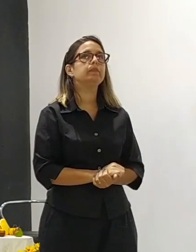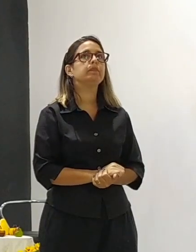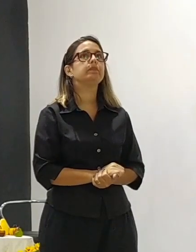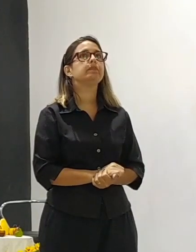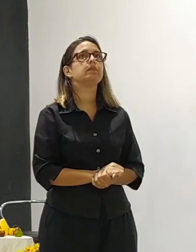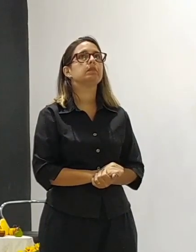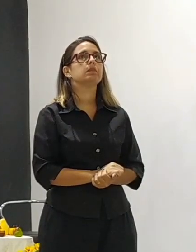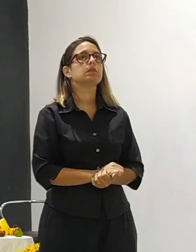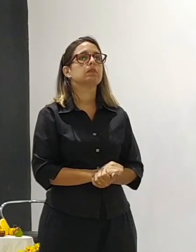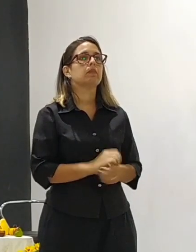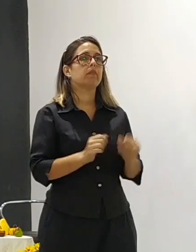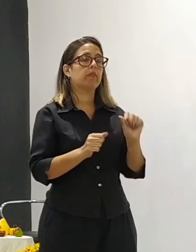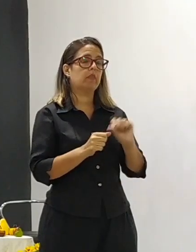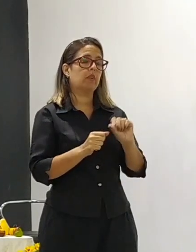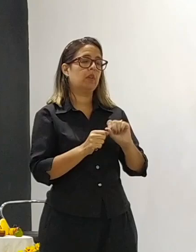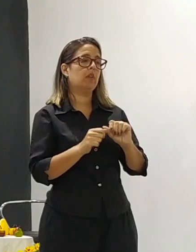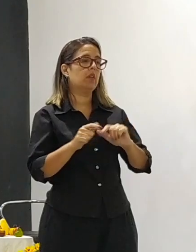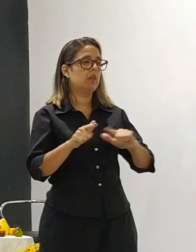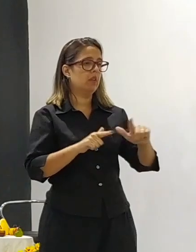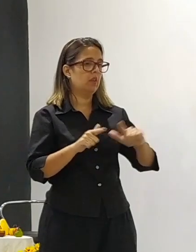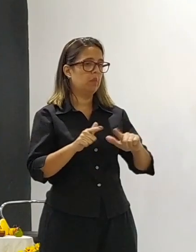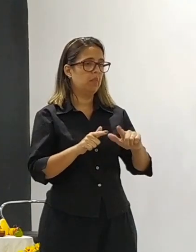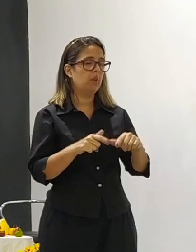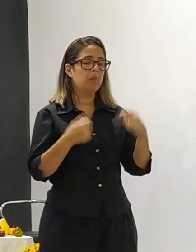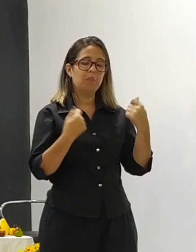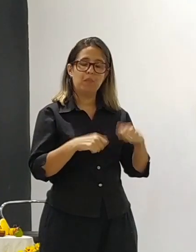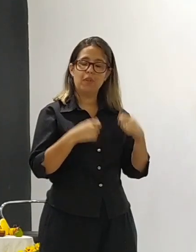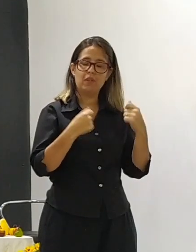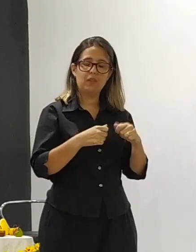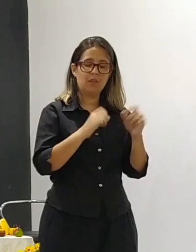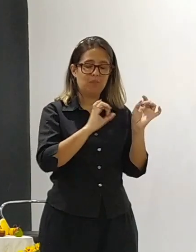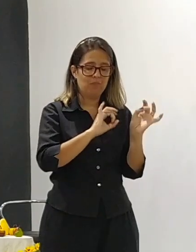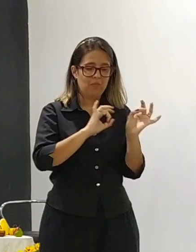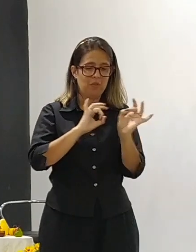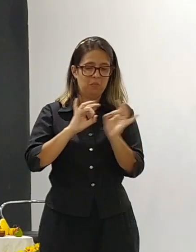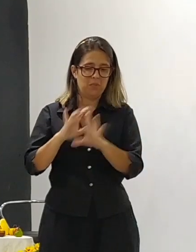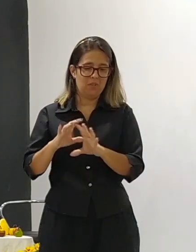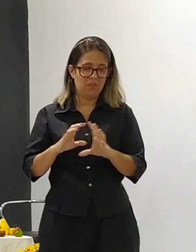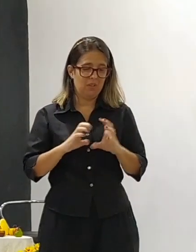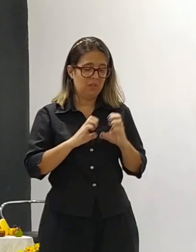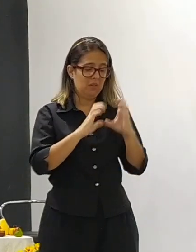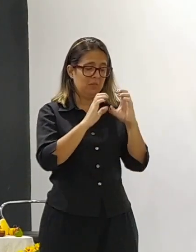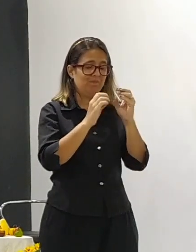Para fazer esta obra, precisamos deixar todo o embaraço e todo o pecado.